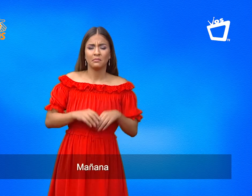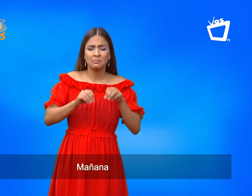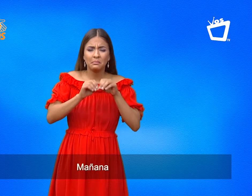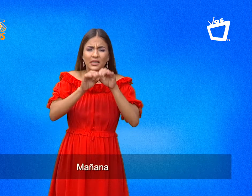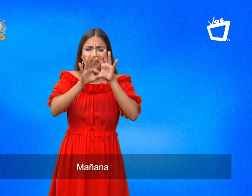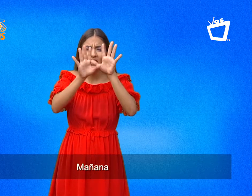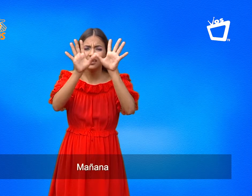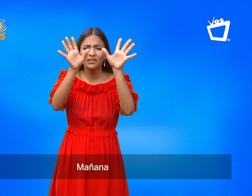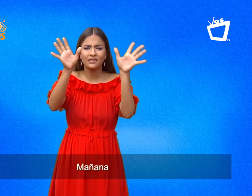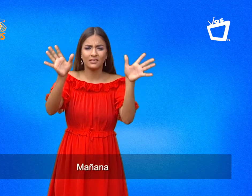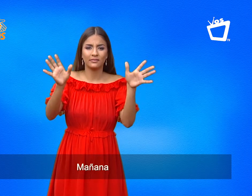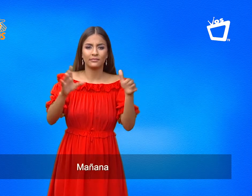mañana